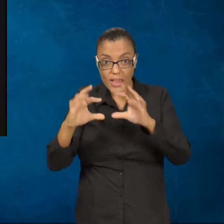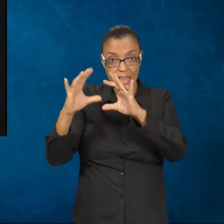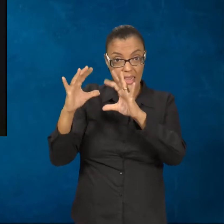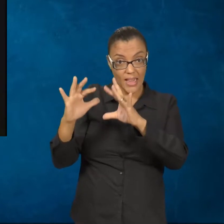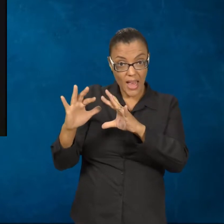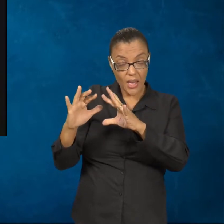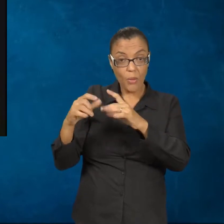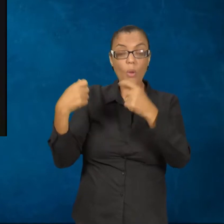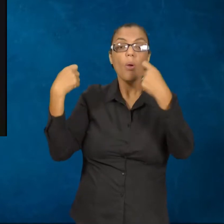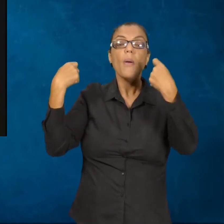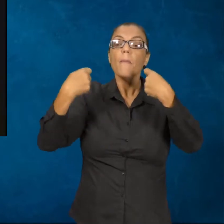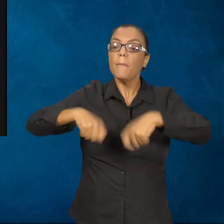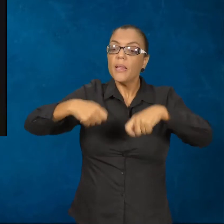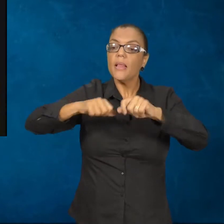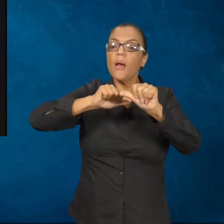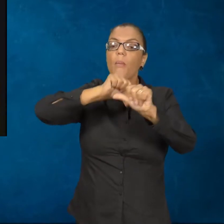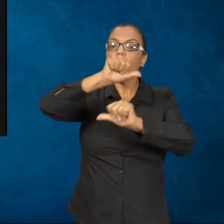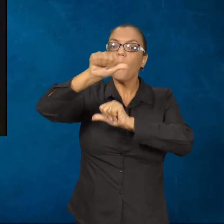Escrever no cérebro é